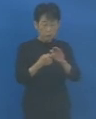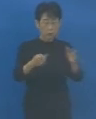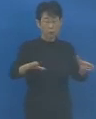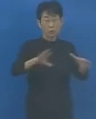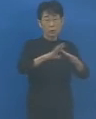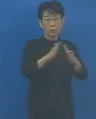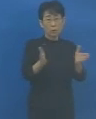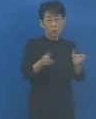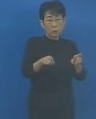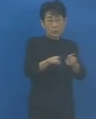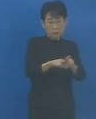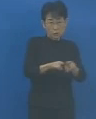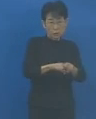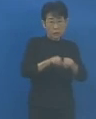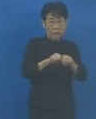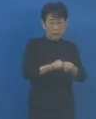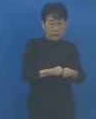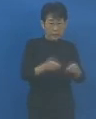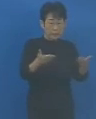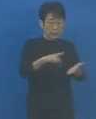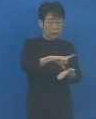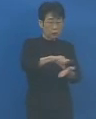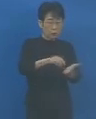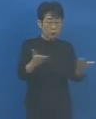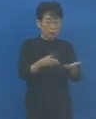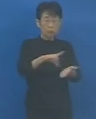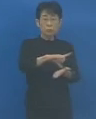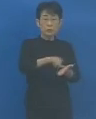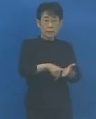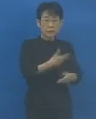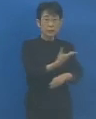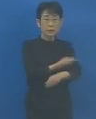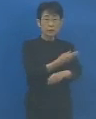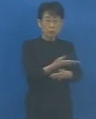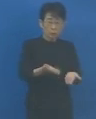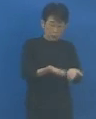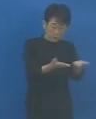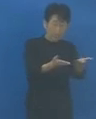職域接種も応援をしながら進めていきたいと思います。